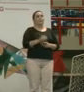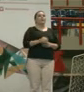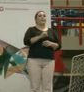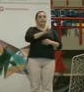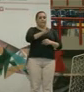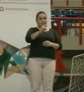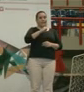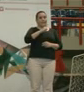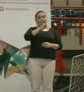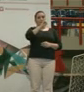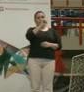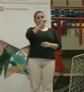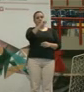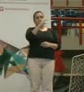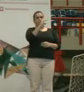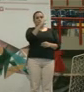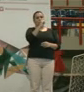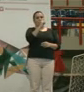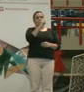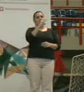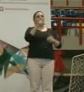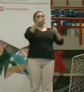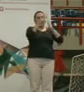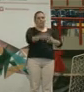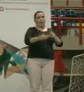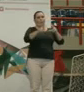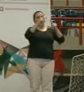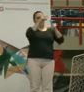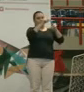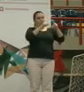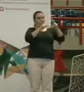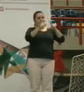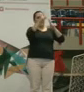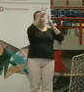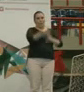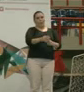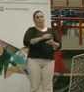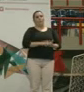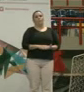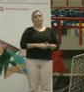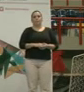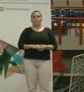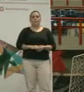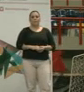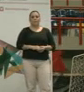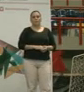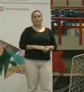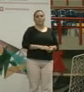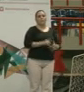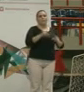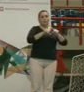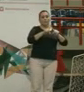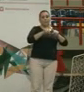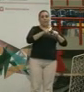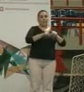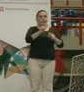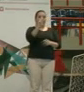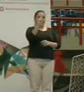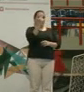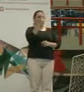iguais. Pessoal, os dois lados iguais podia ser a hipotenusa com um cateto? Não, porque a